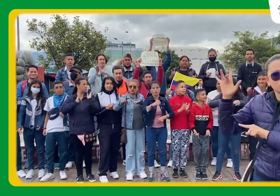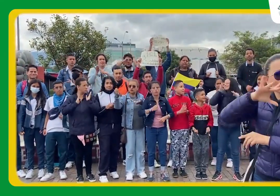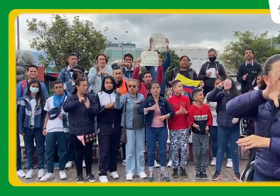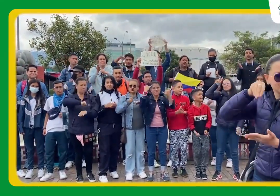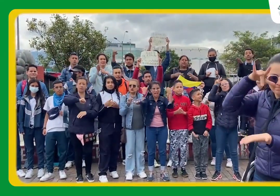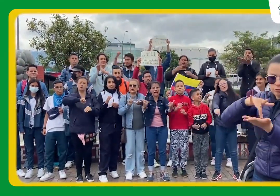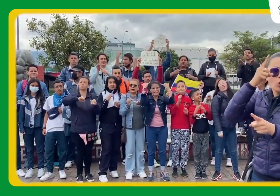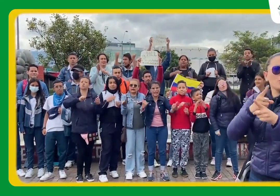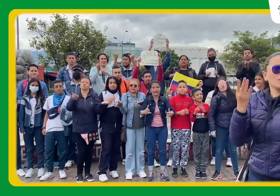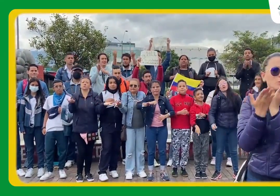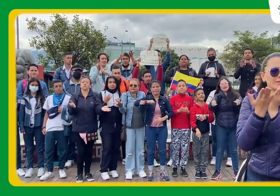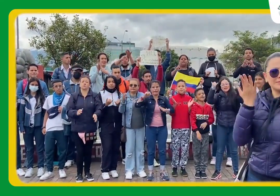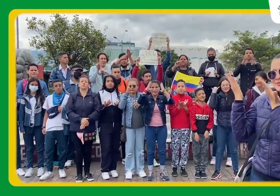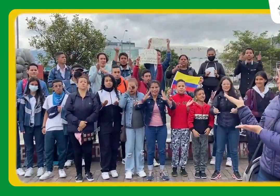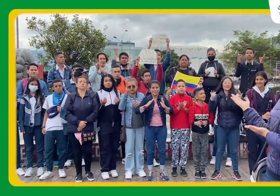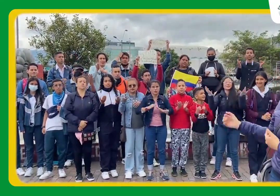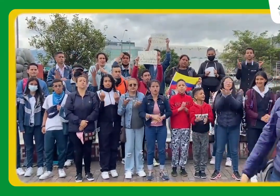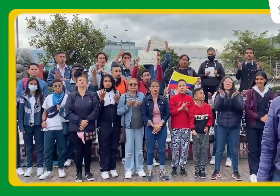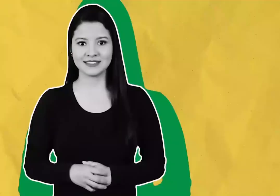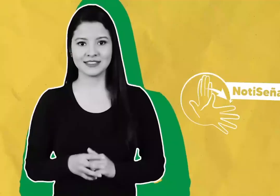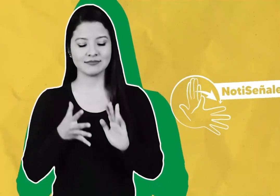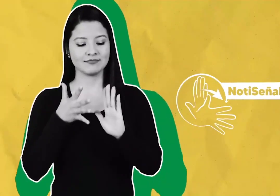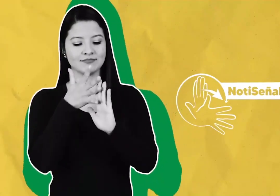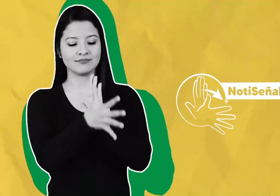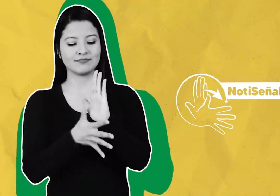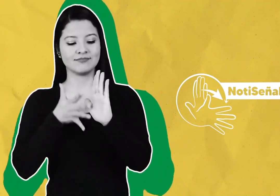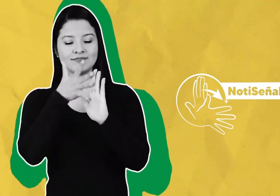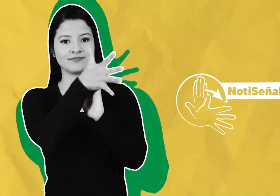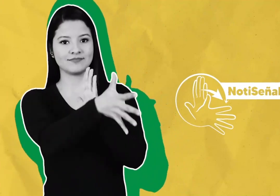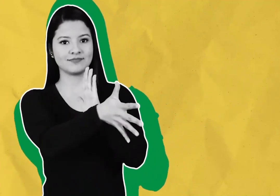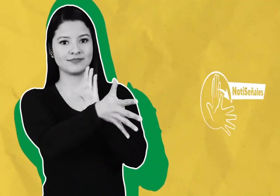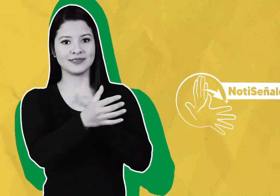profesores sordos, docentes bilingües. Todos deben estar oportunamente dentro de las instituciones.